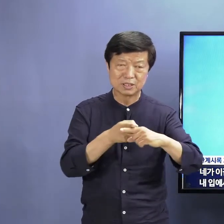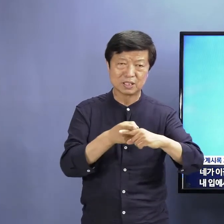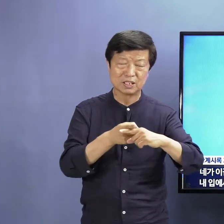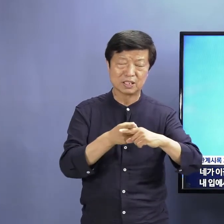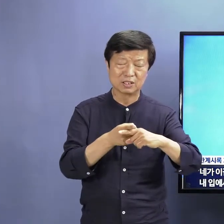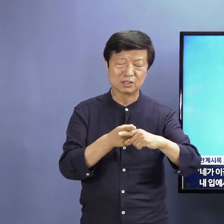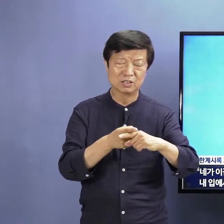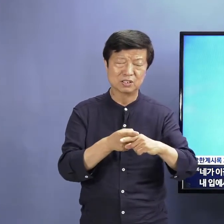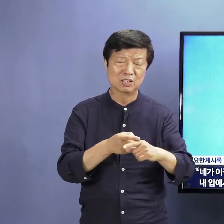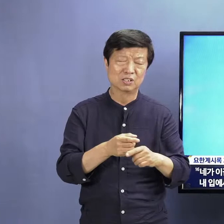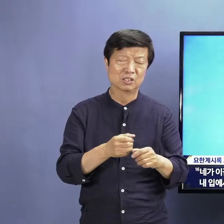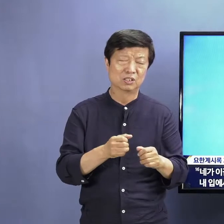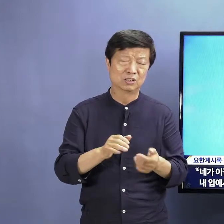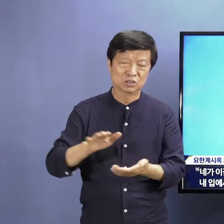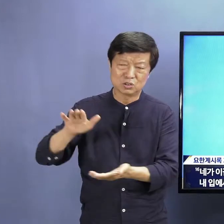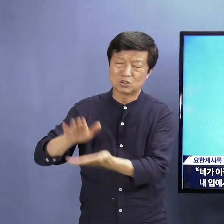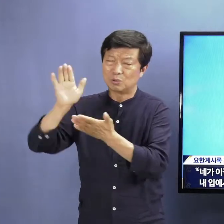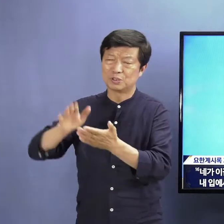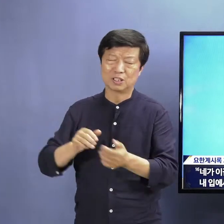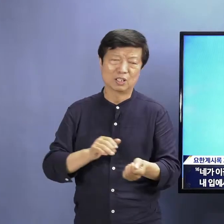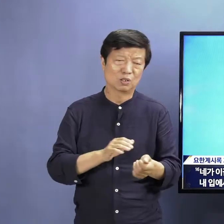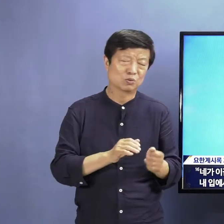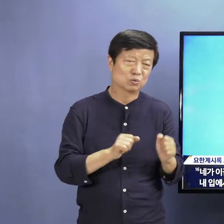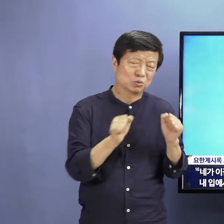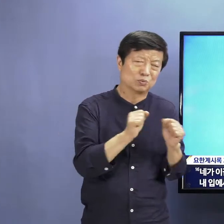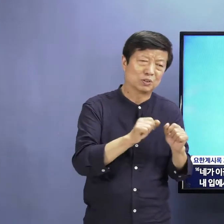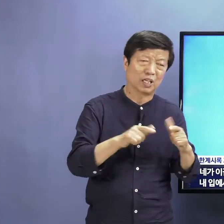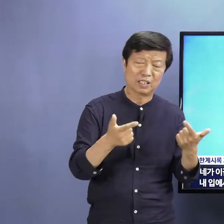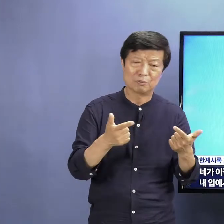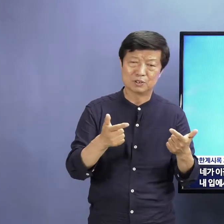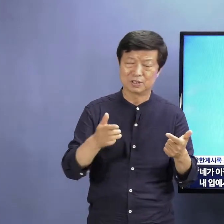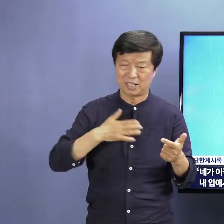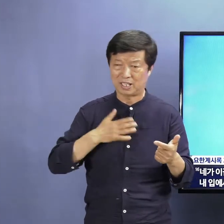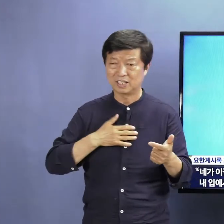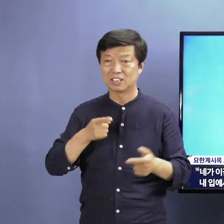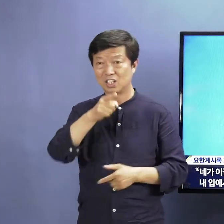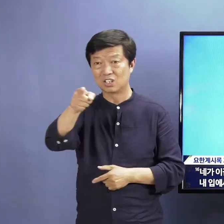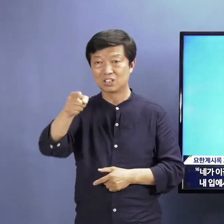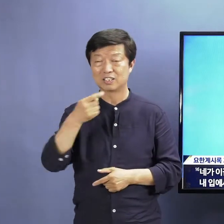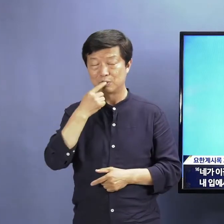차지도 아니하니 내 입에서 너를 토하여 버리리.